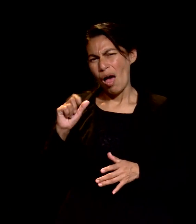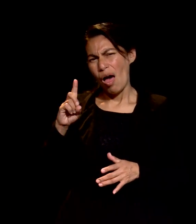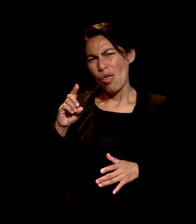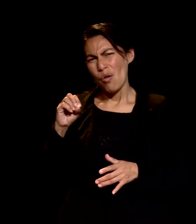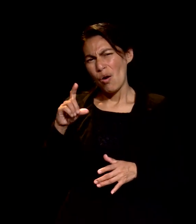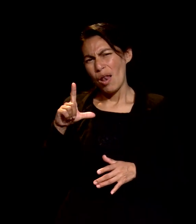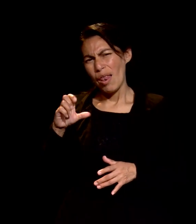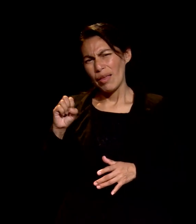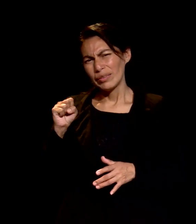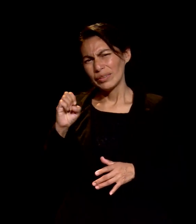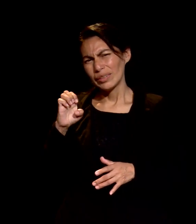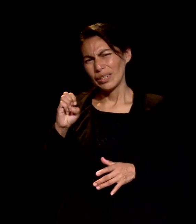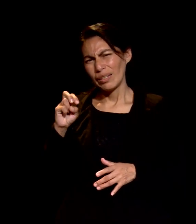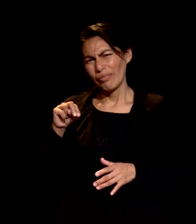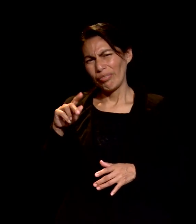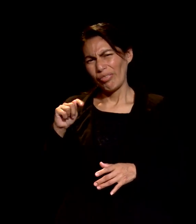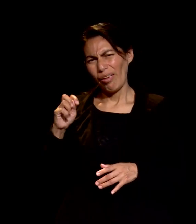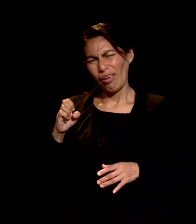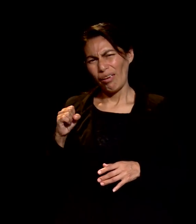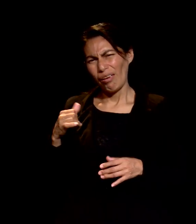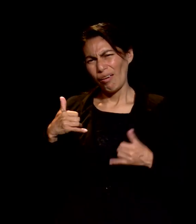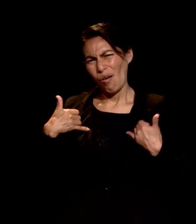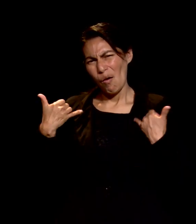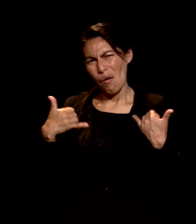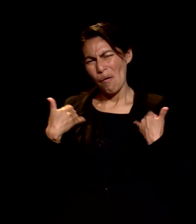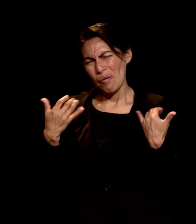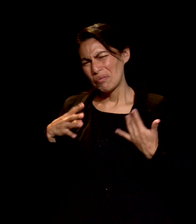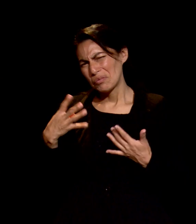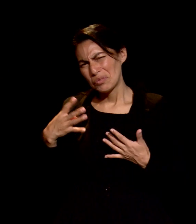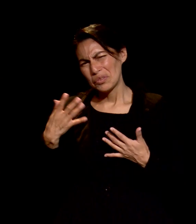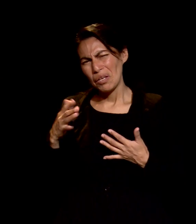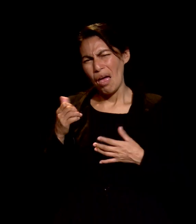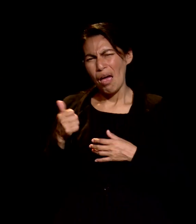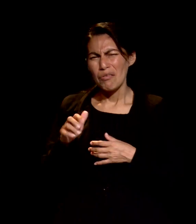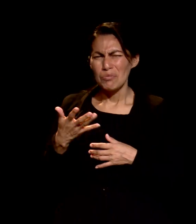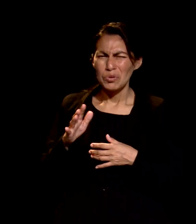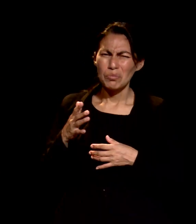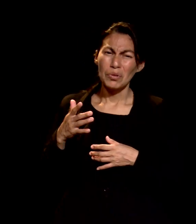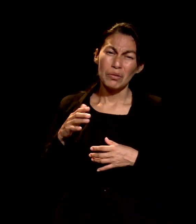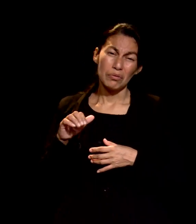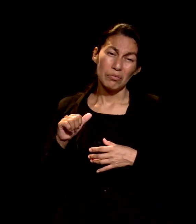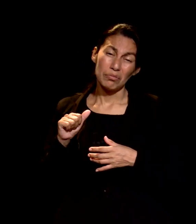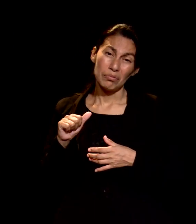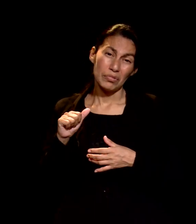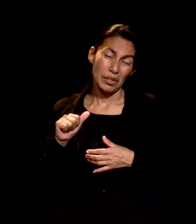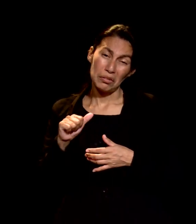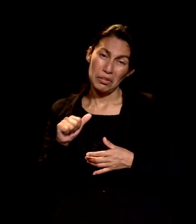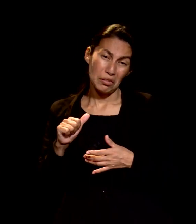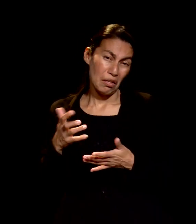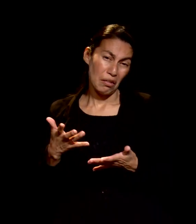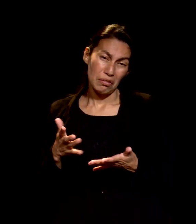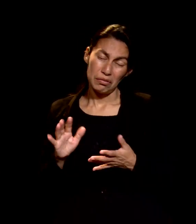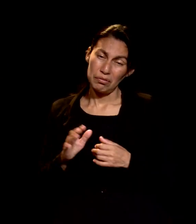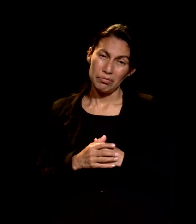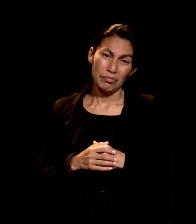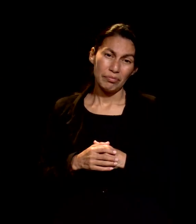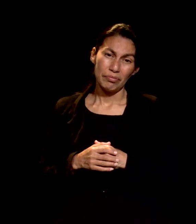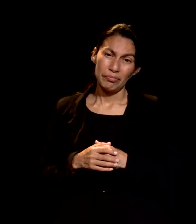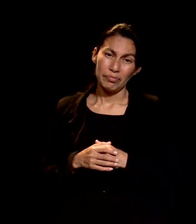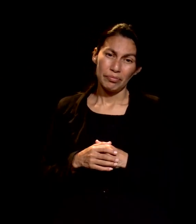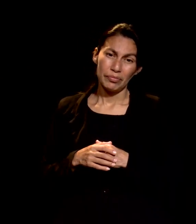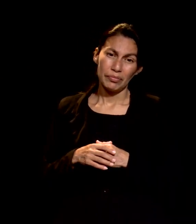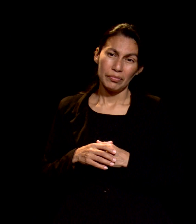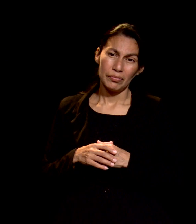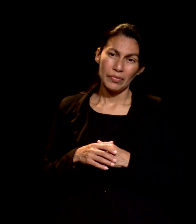ya estábamos en la escuela ya preparándonos como enfermera y pues